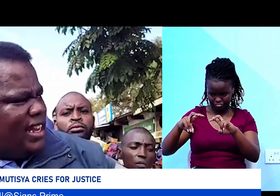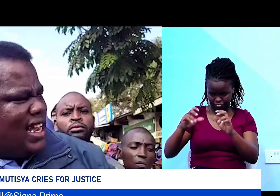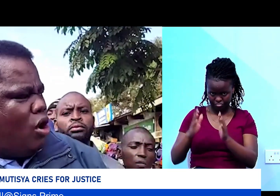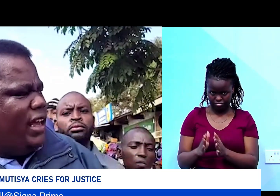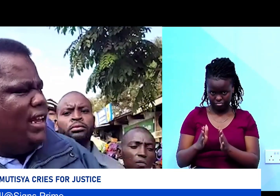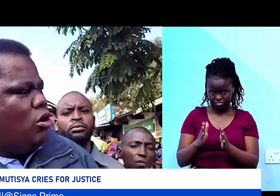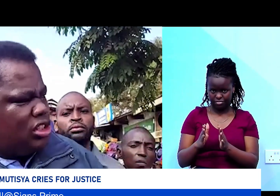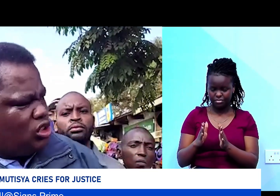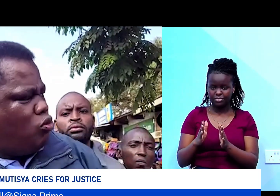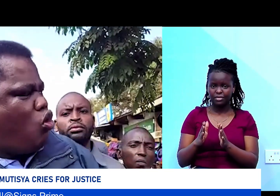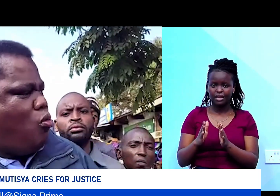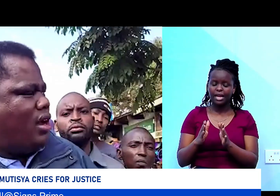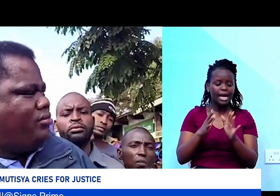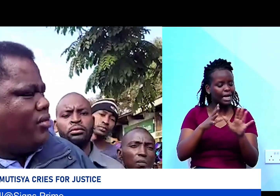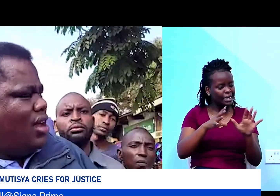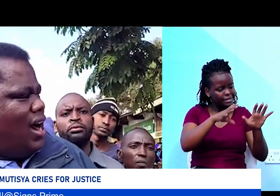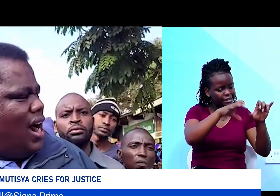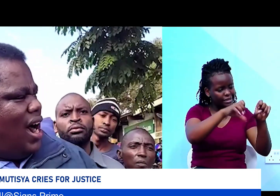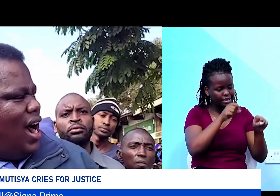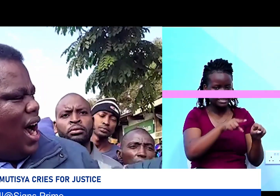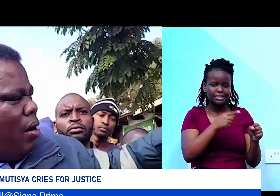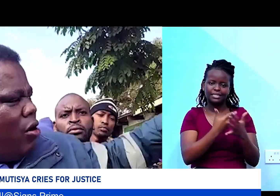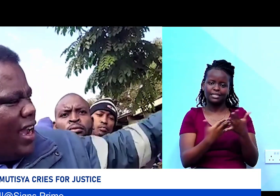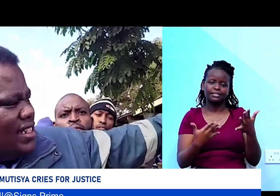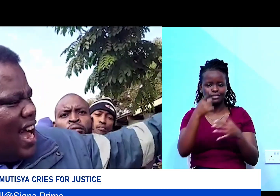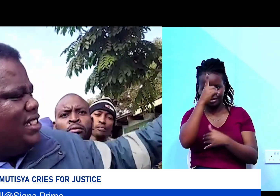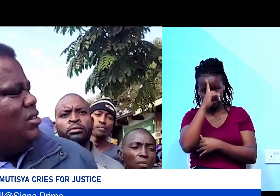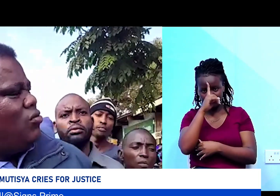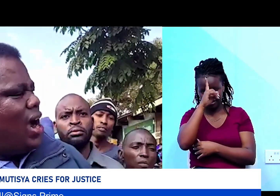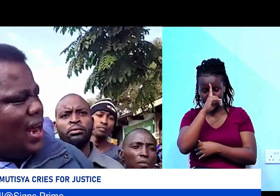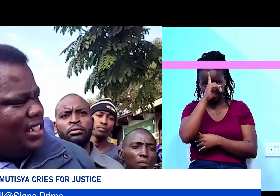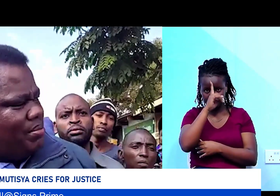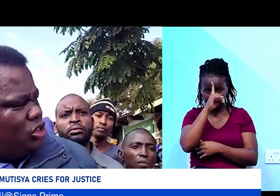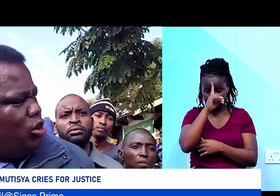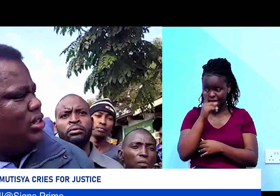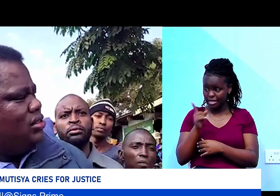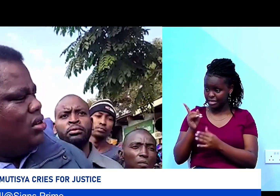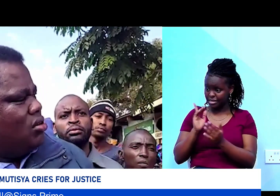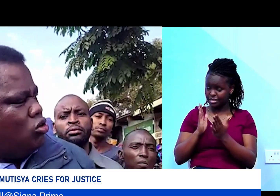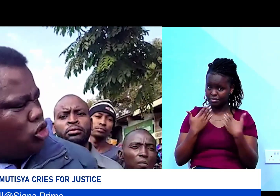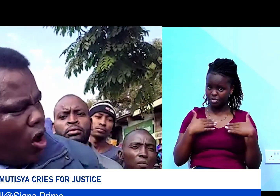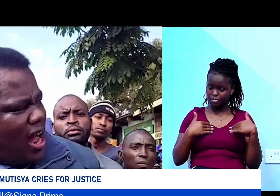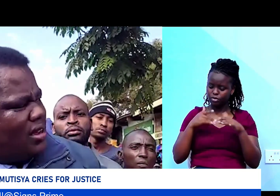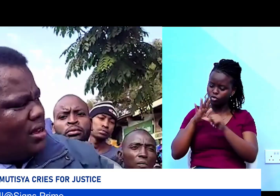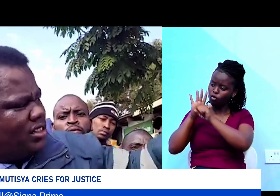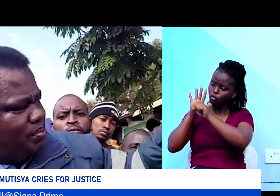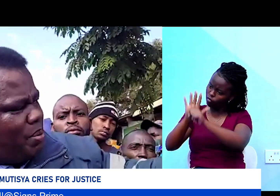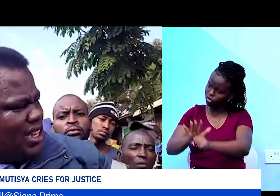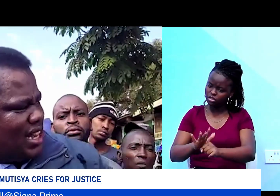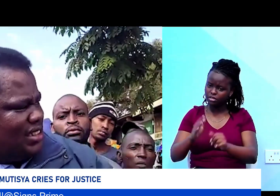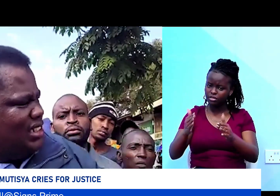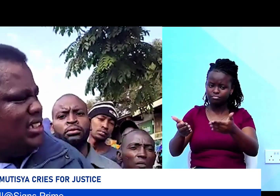likachukulia jambo hili na uzito mkubwa. Hawa wawekezaji wakalazimishwe kutoa picha za